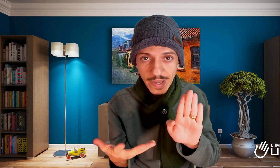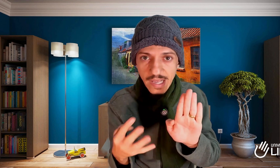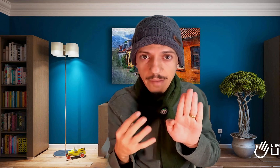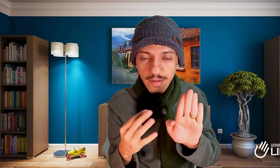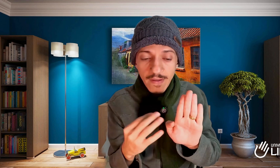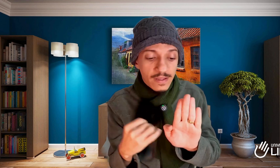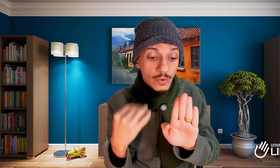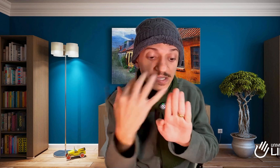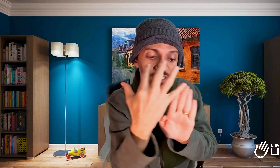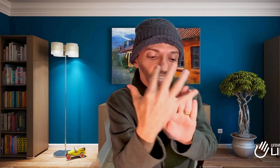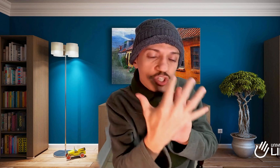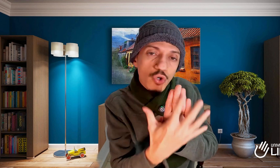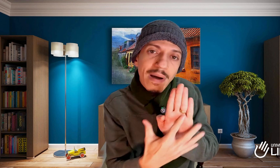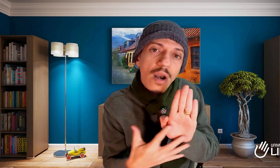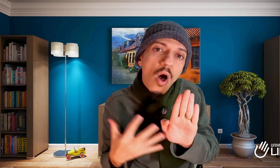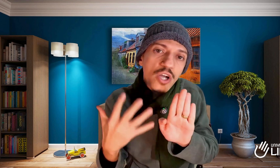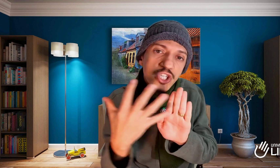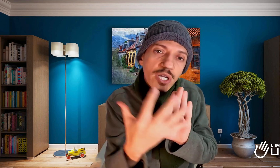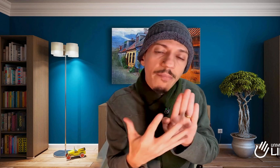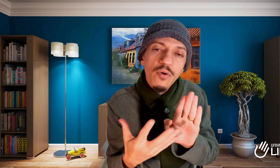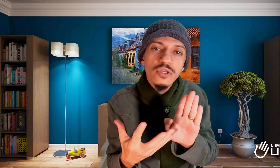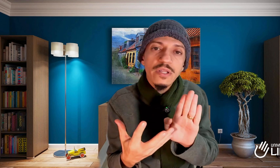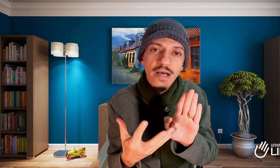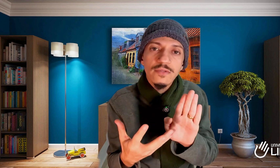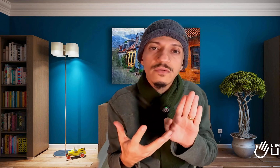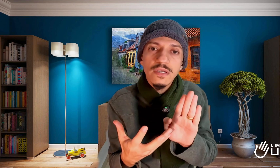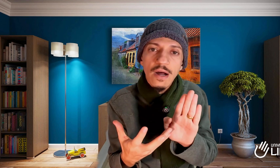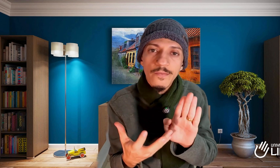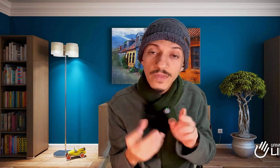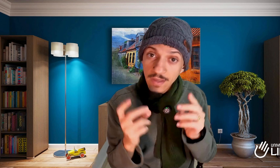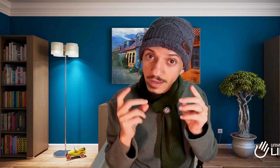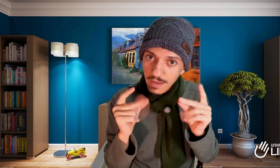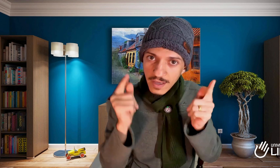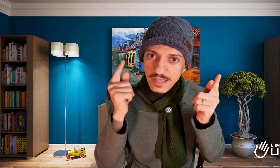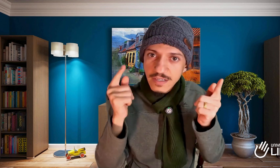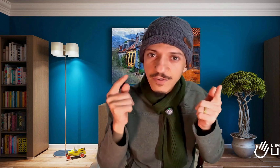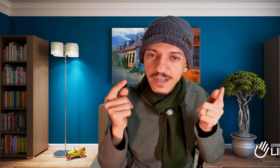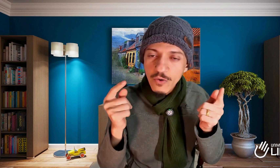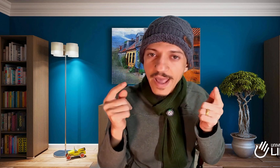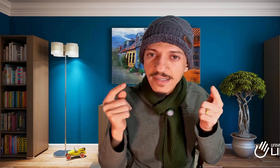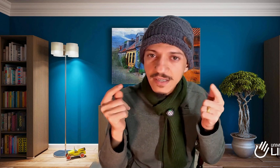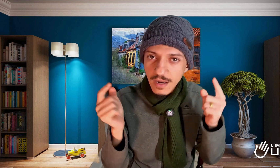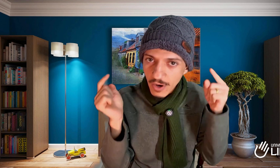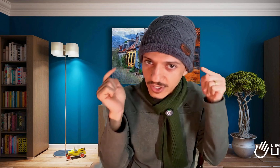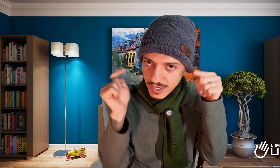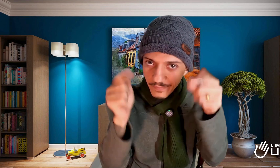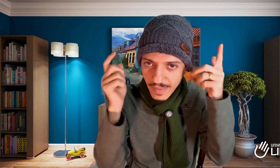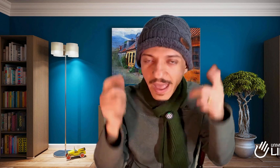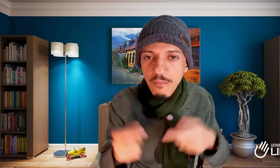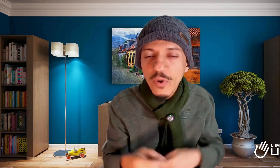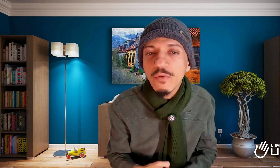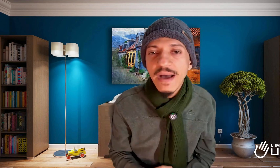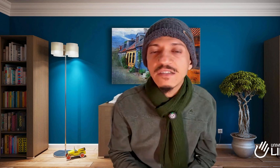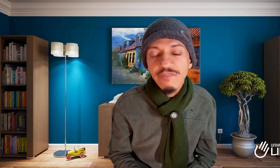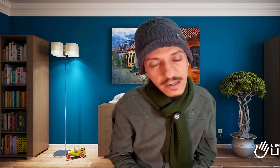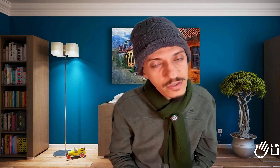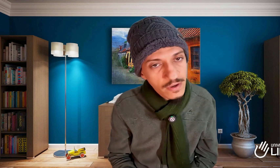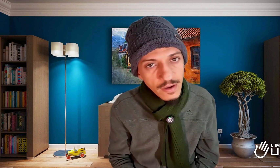percebe? Então, existe uma lógica por detrás do sinal. E se você conhece essa lógica, é muito mais fácil, muito